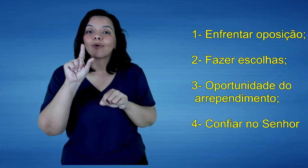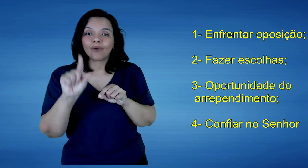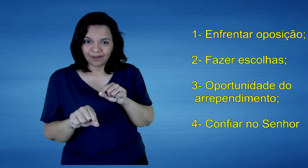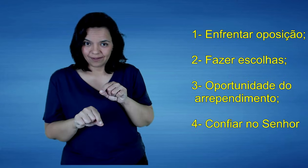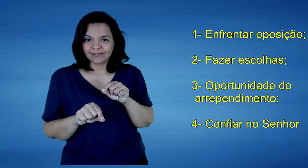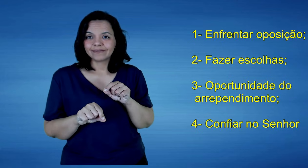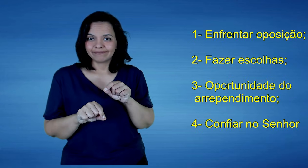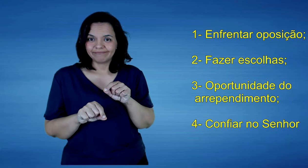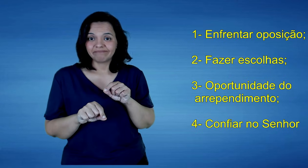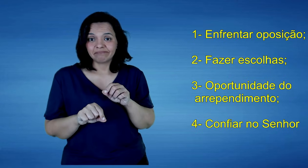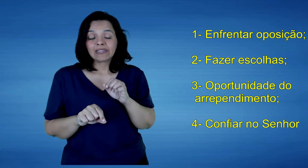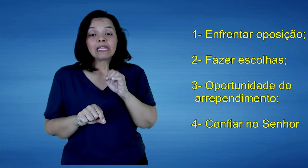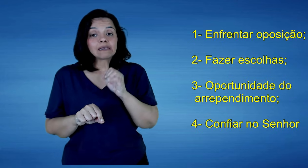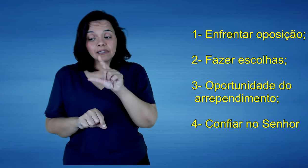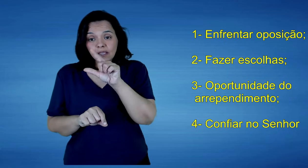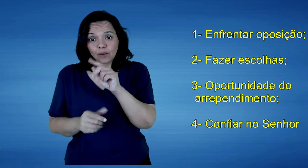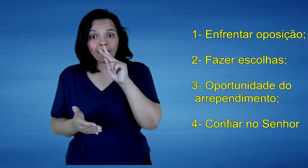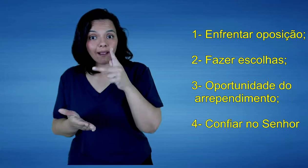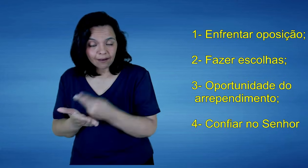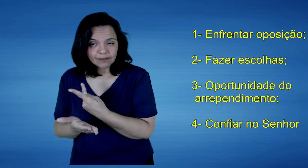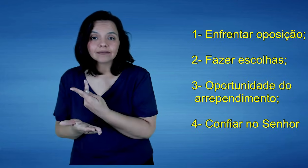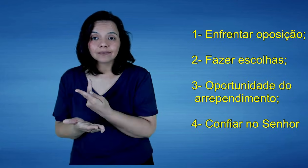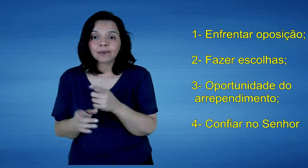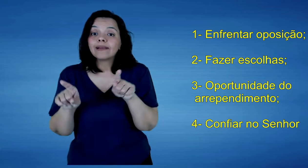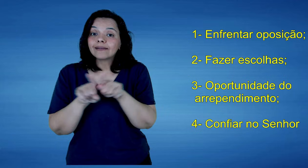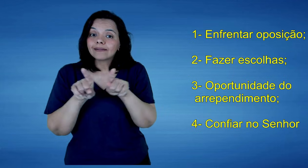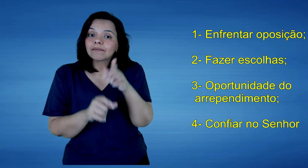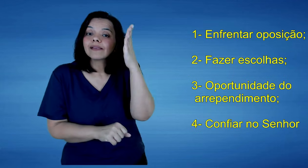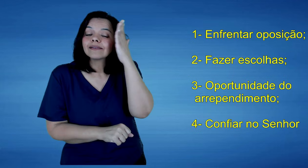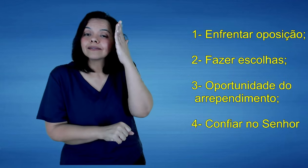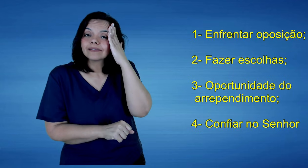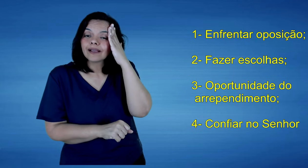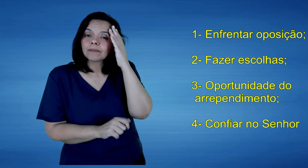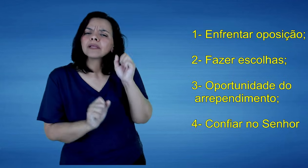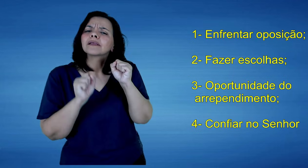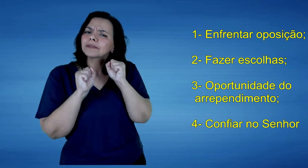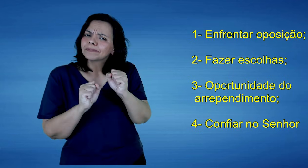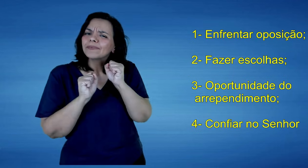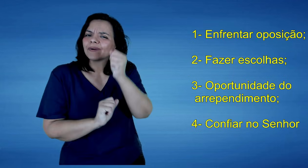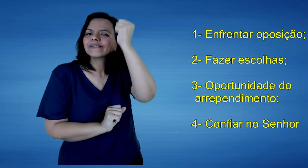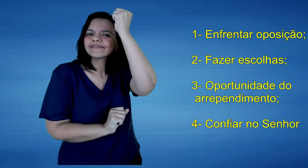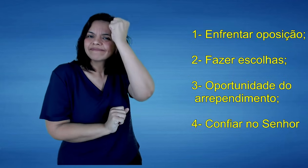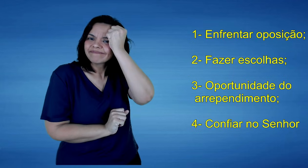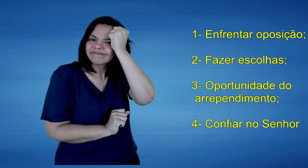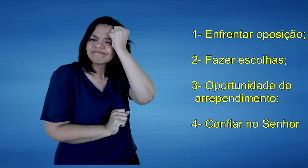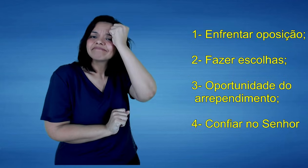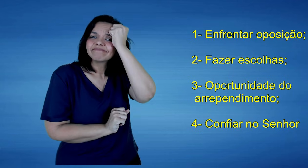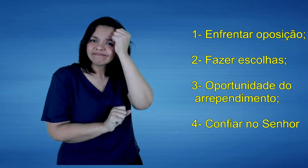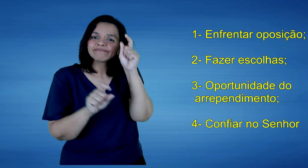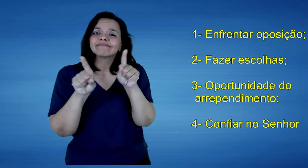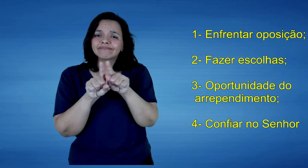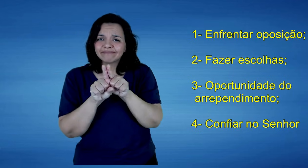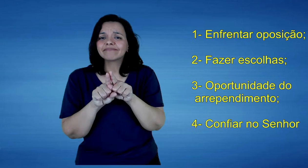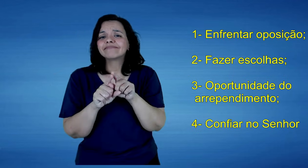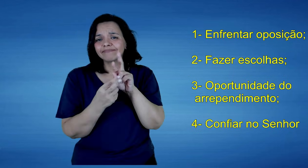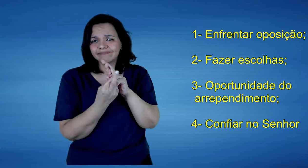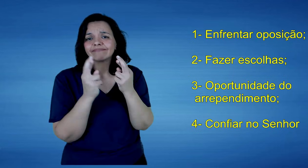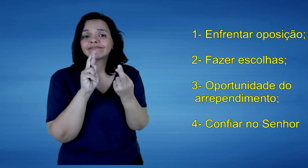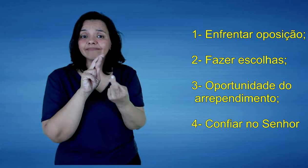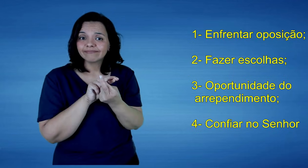O conhecimento sobre as escolhas, sobre as coisas erradas, saber que se fizer isso, pode se